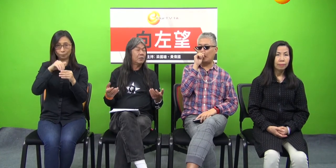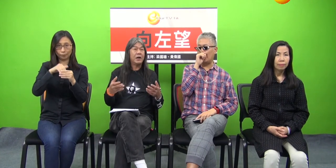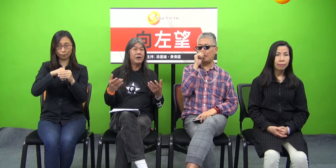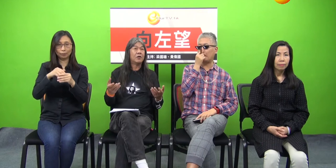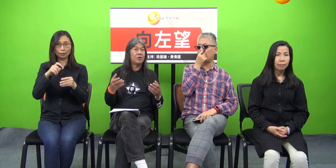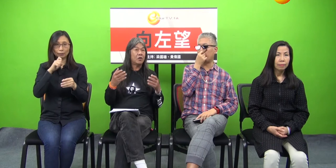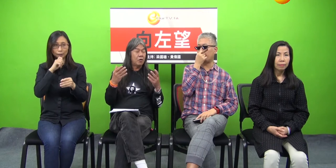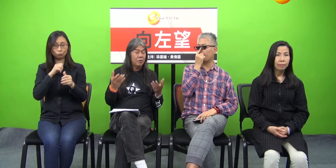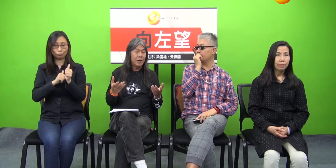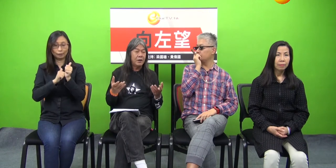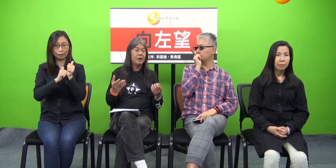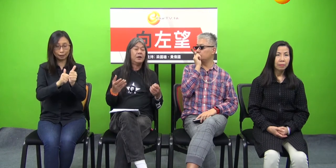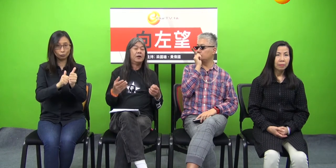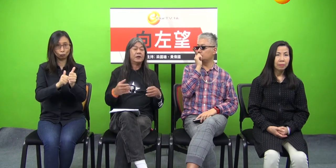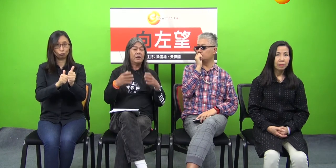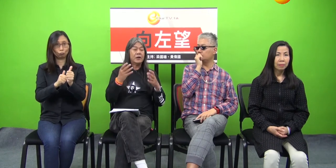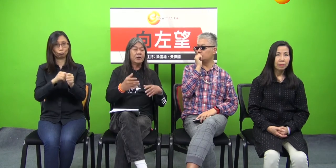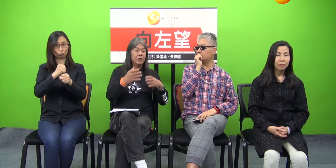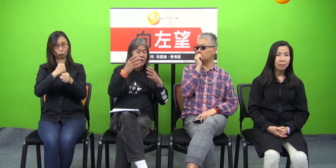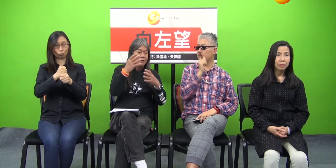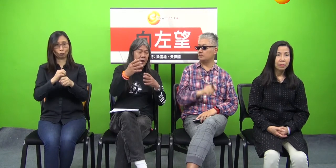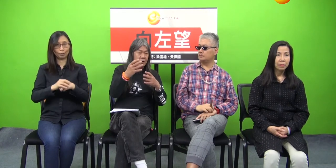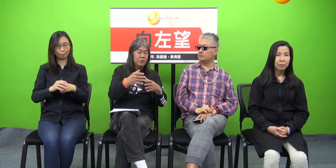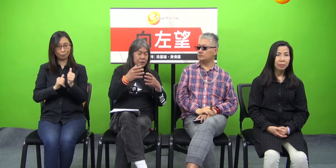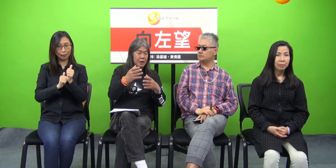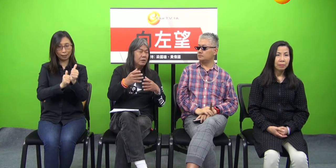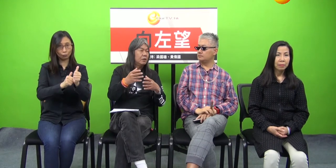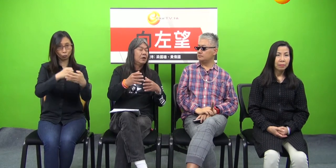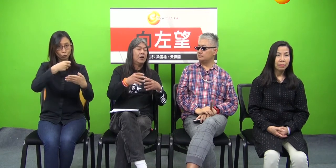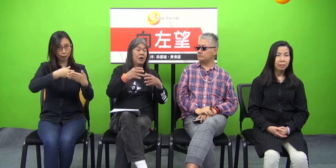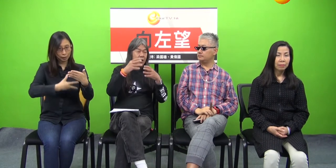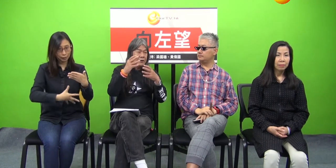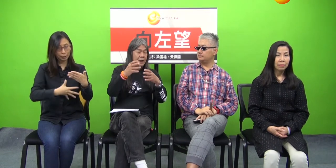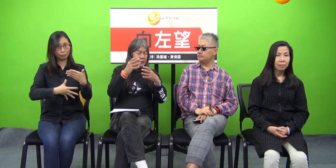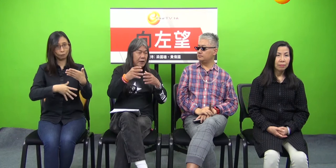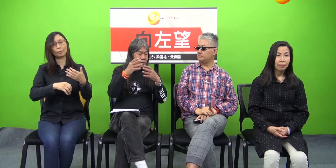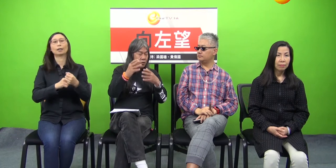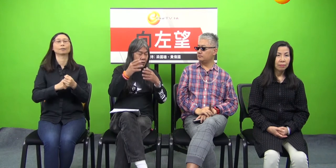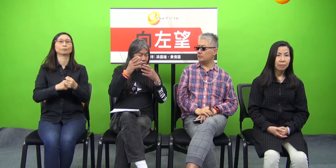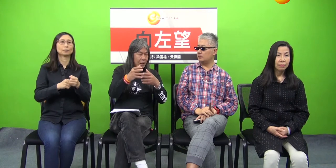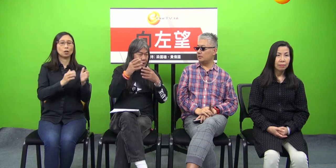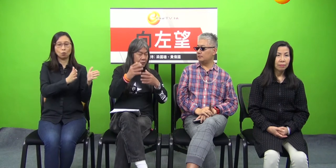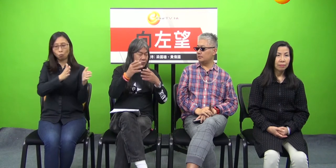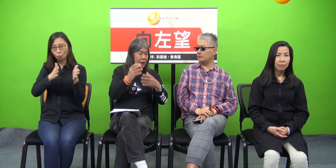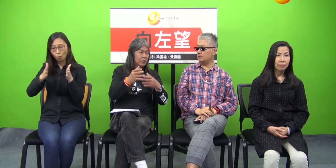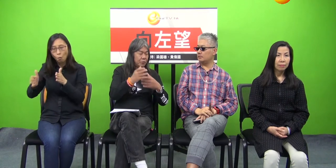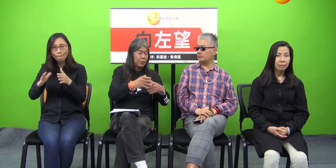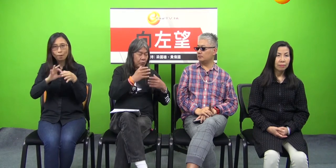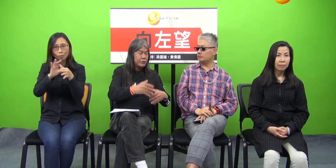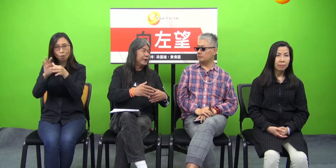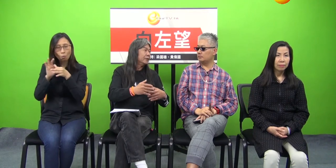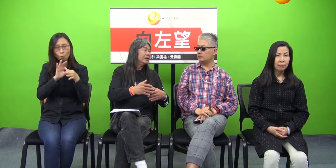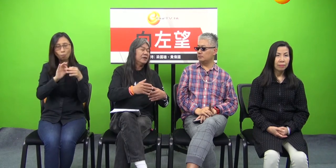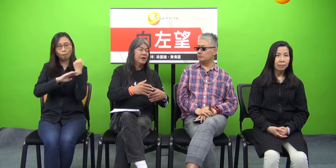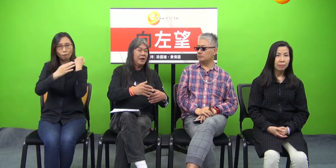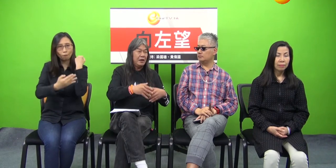咯。咁行憲個講法係咩咧？就係你根據憲法嘅原則去制定相關嘅法律，保